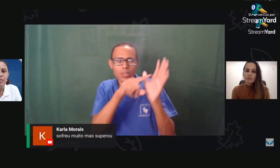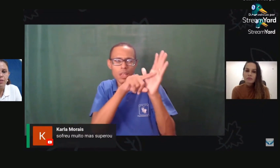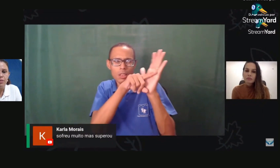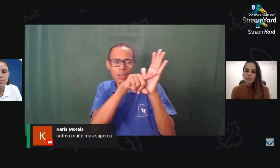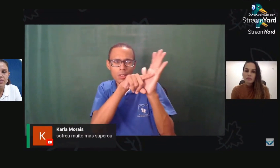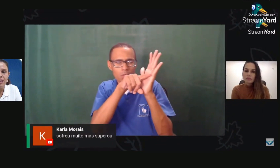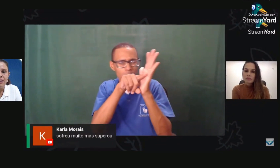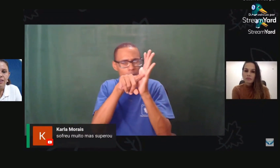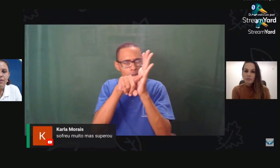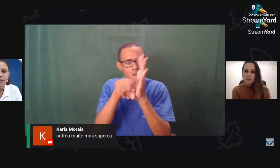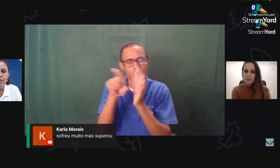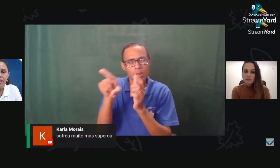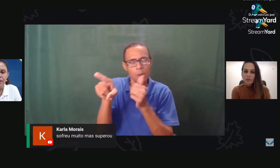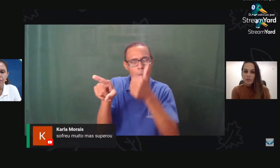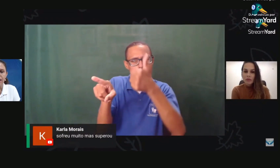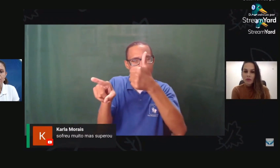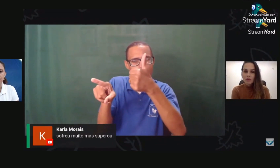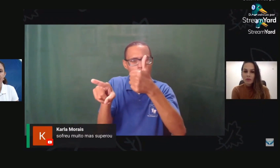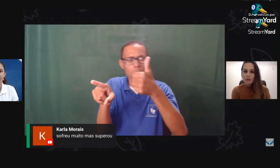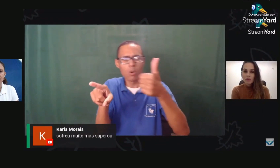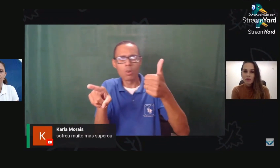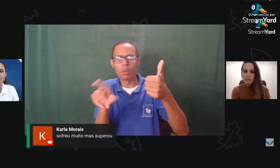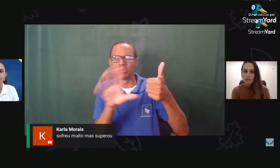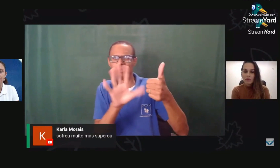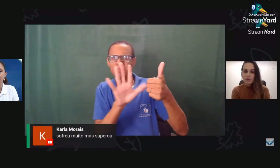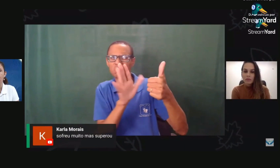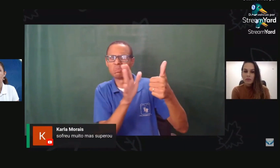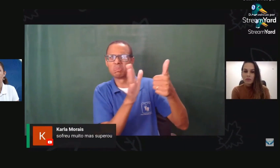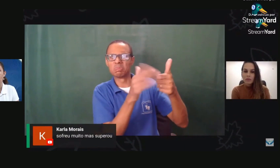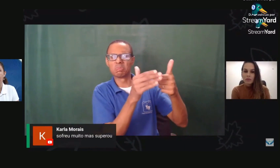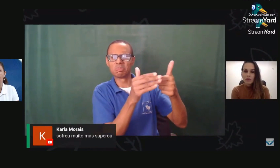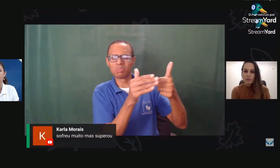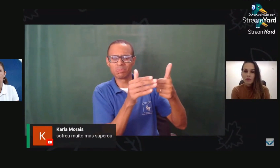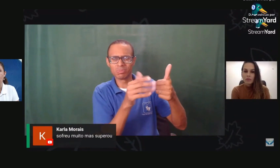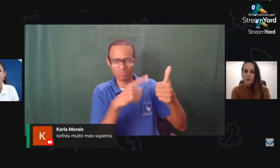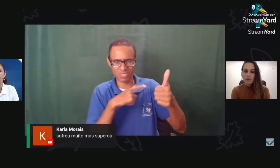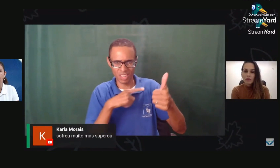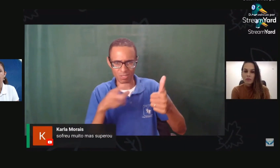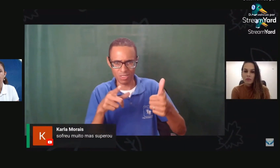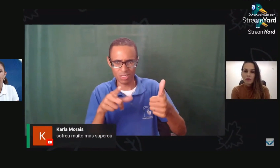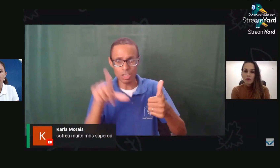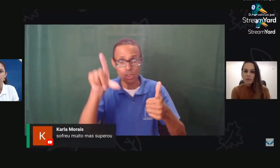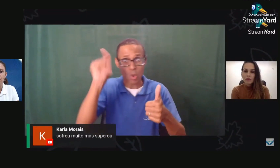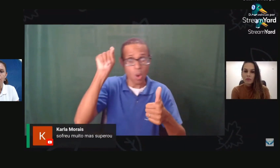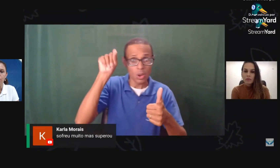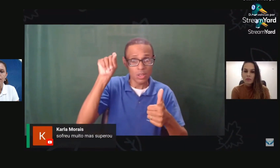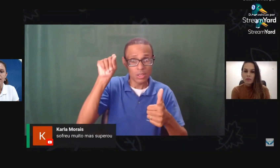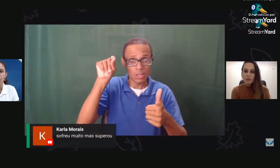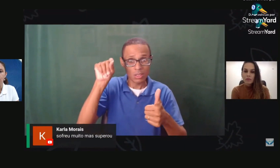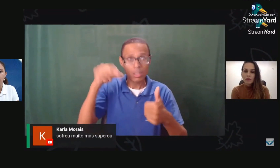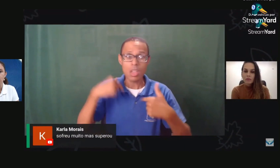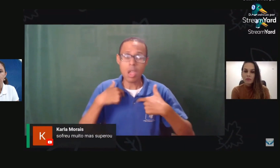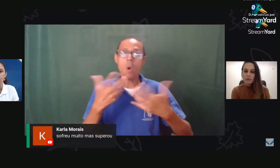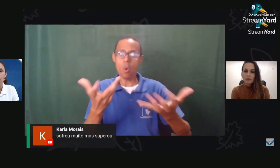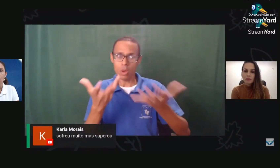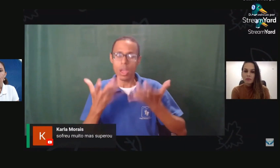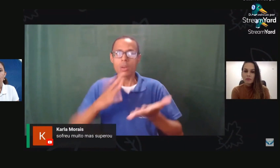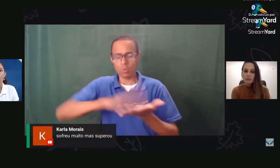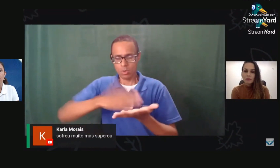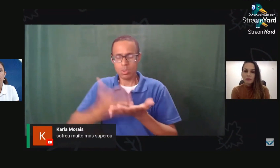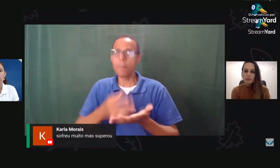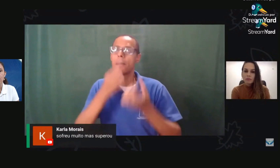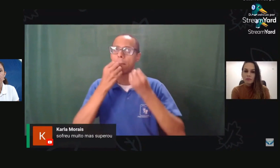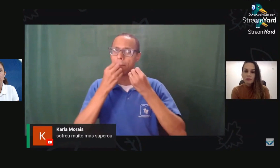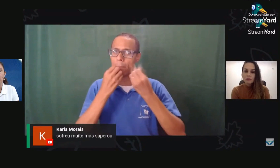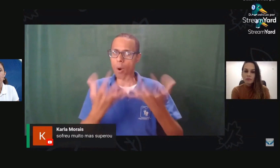e que as pessoas, né, ficam aí admiradas. Você pode falar para a gente, olha, essa aqui é uma faculdade boa, esse aqui é um curso bom.